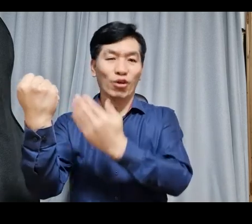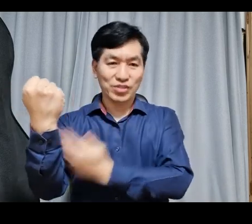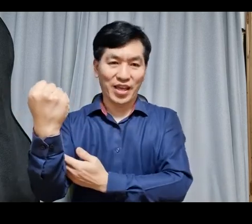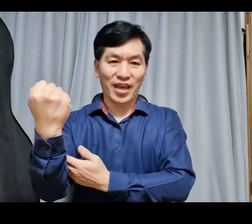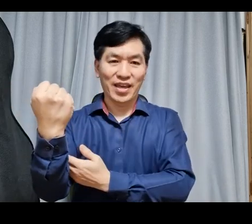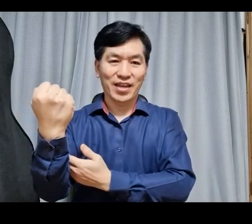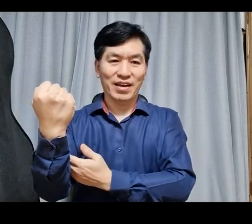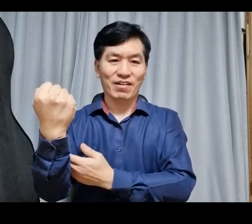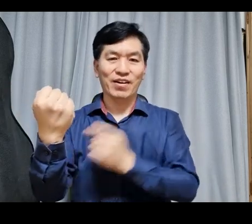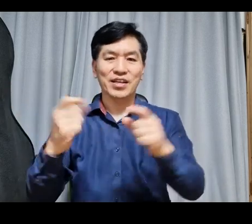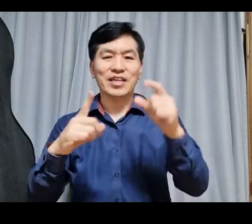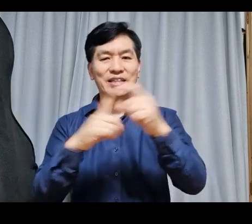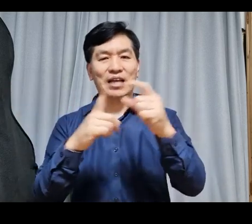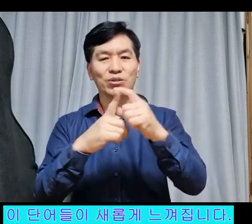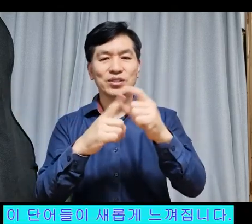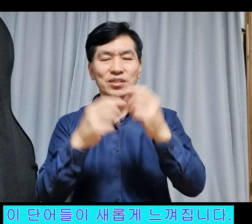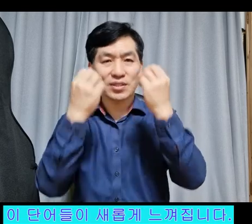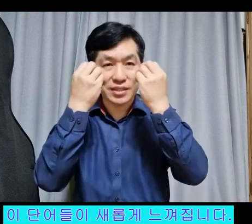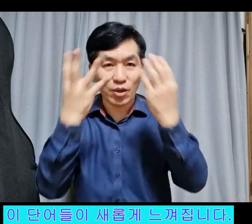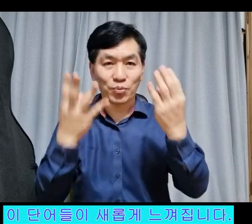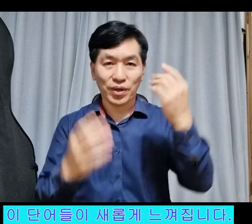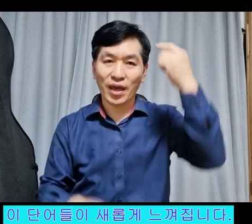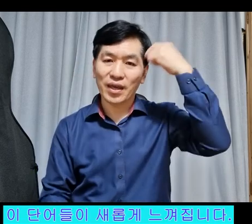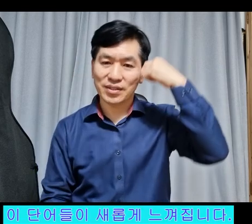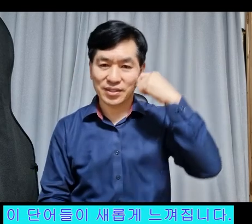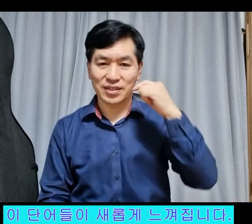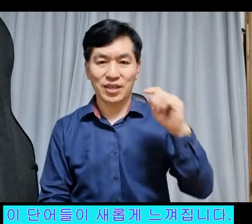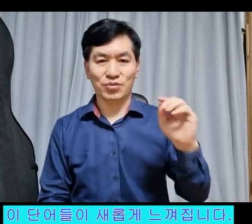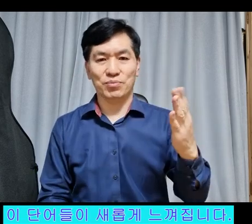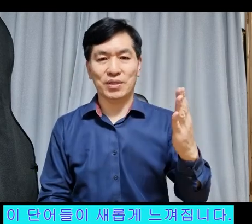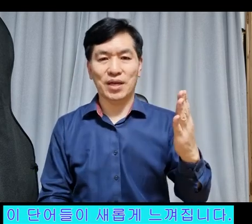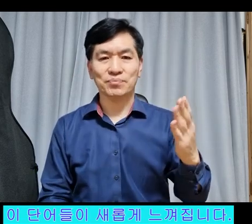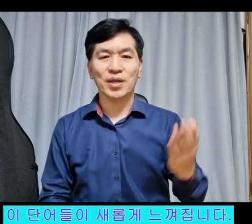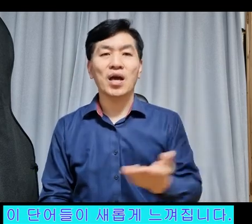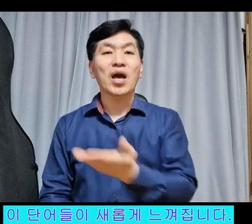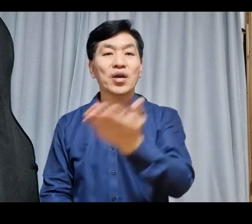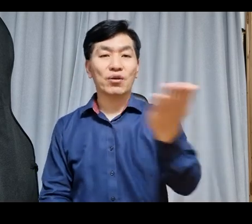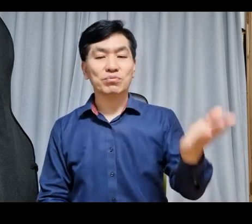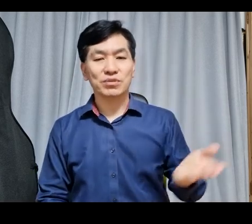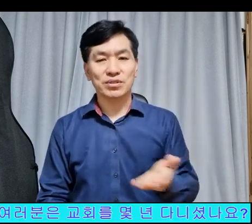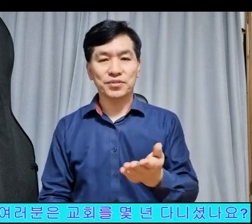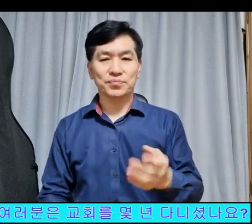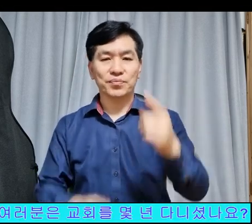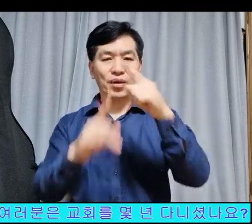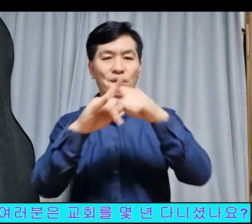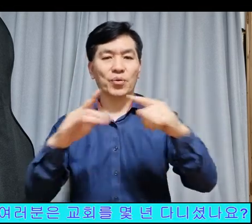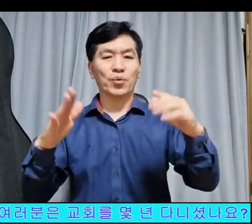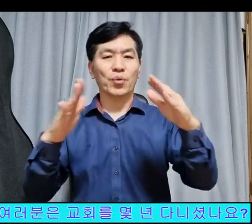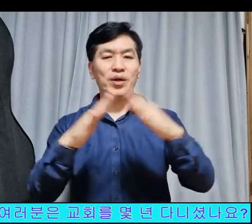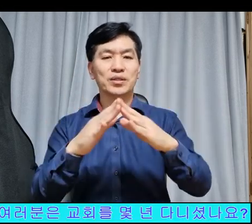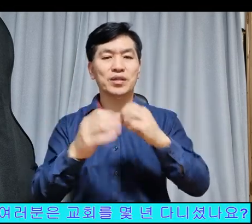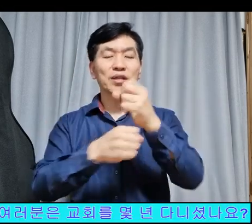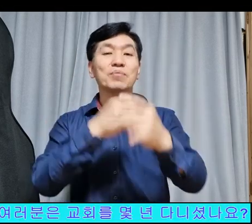권세. 이 단어들 새롭게 느끼게 됩니다. 여러분은 교회를 몇